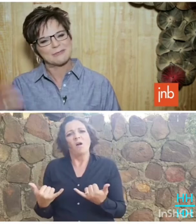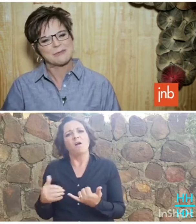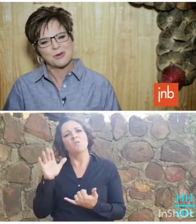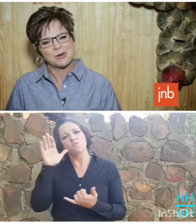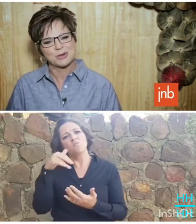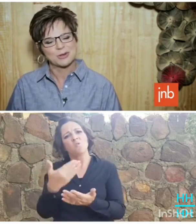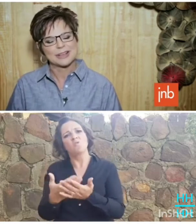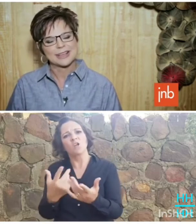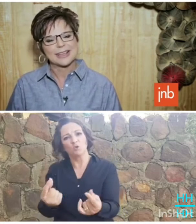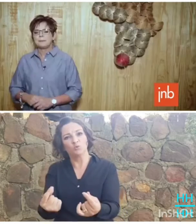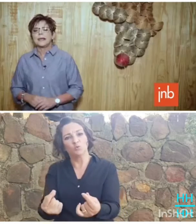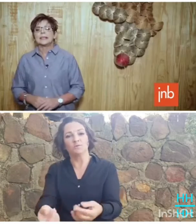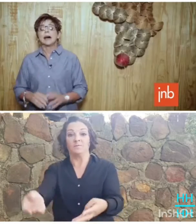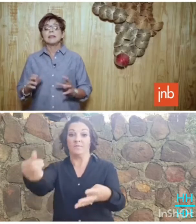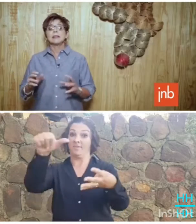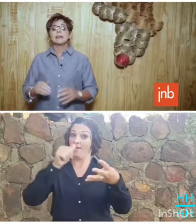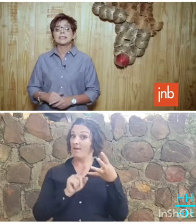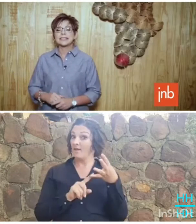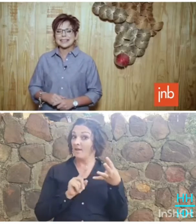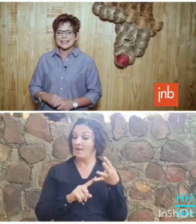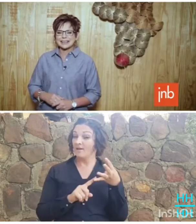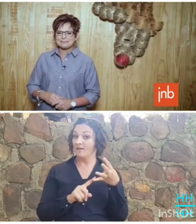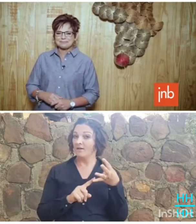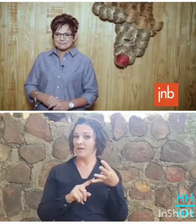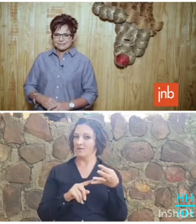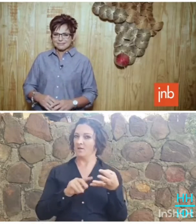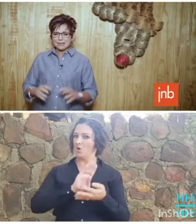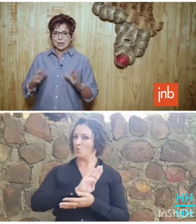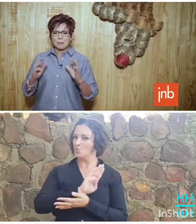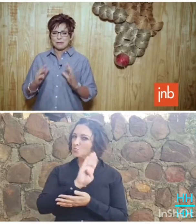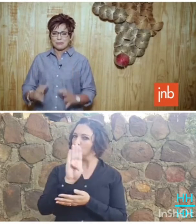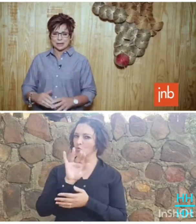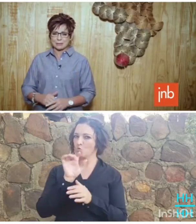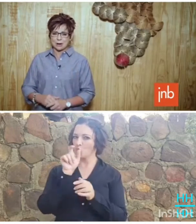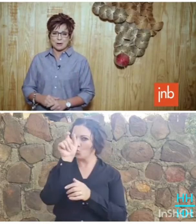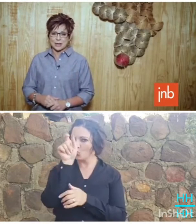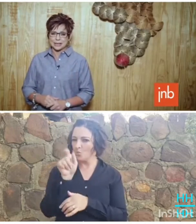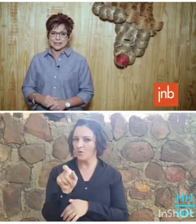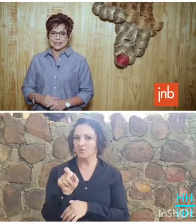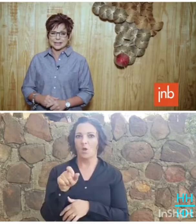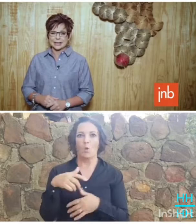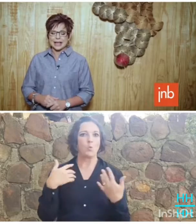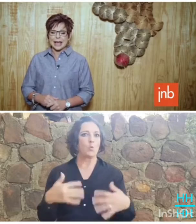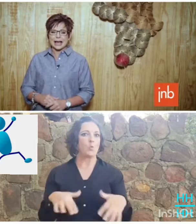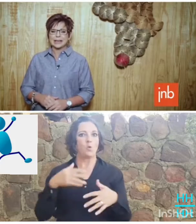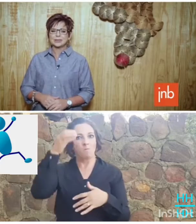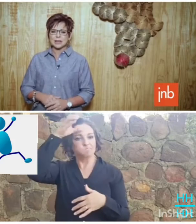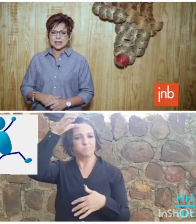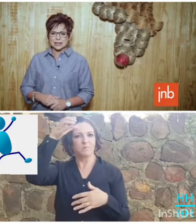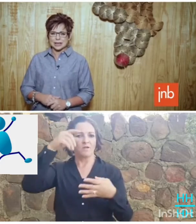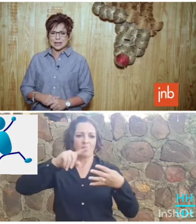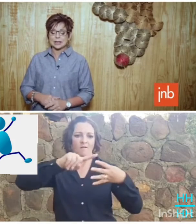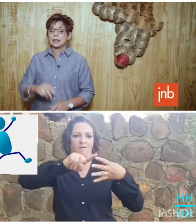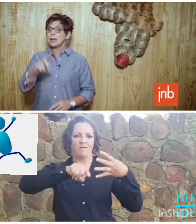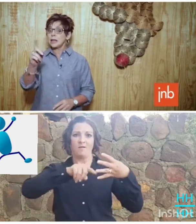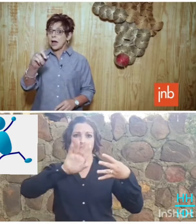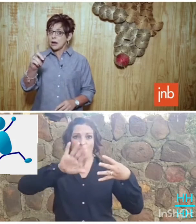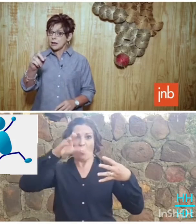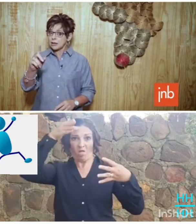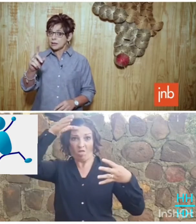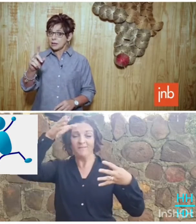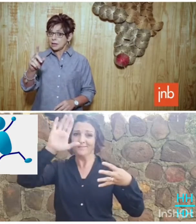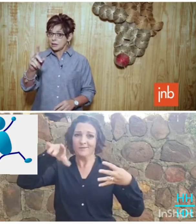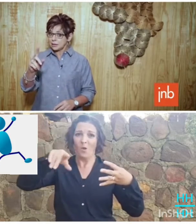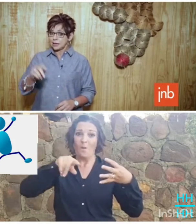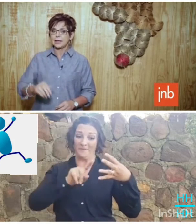kan ons ons eindelijk maar morgen opdoen. Dan krij mens natuurlijk jou perfecte blauwe mense. Hulle is hoogst intelligent. Nie dat die